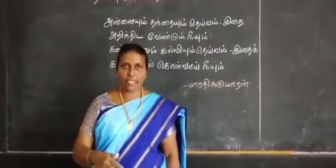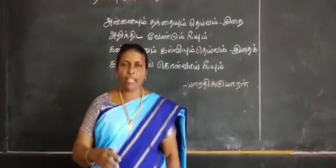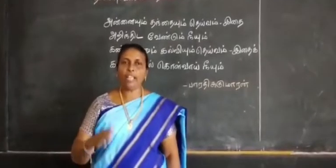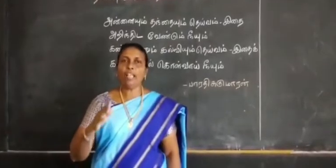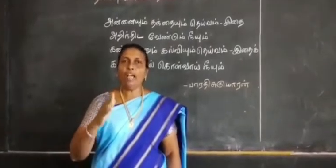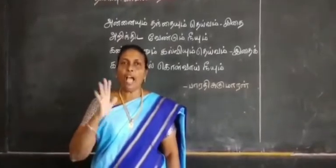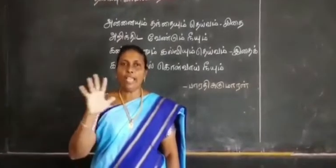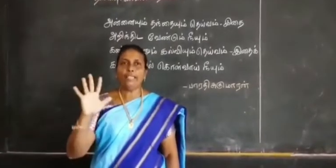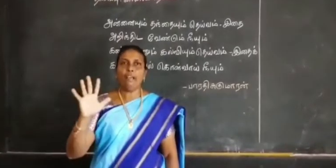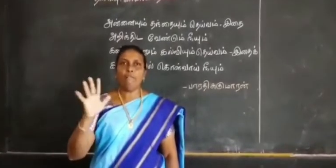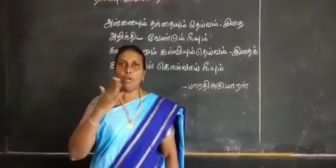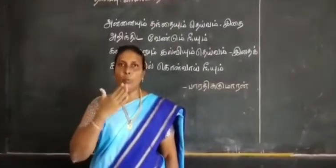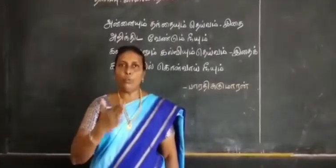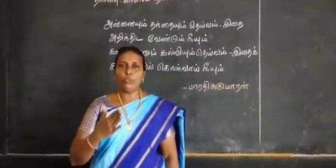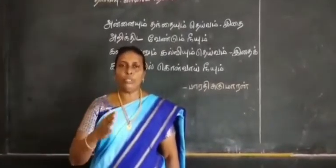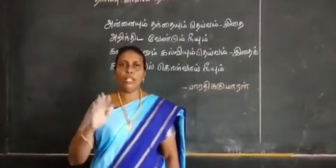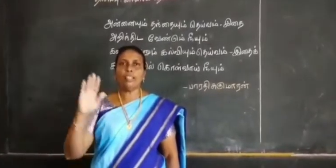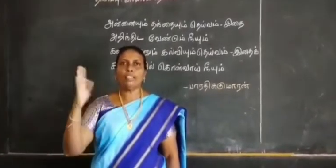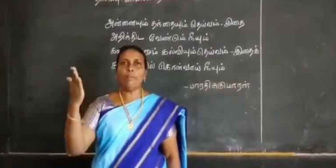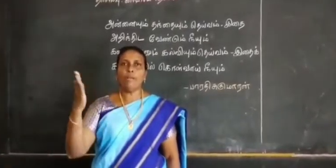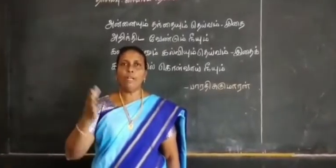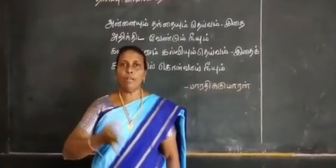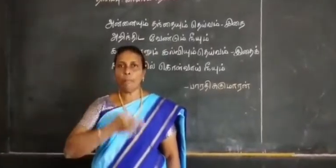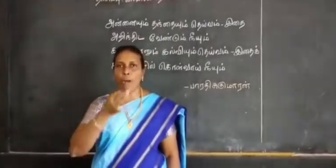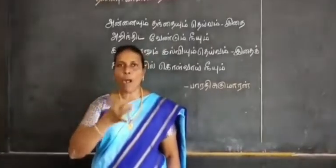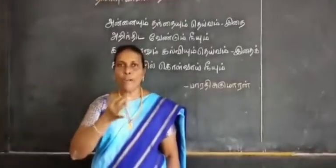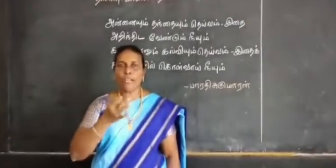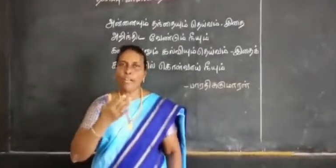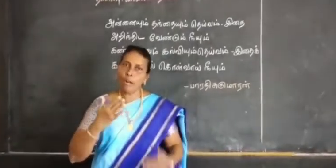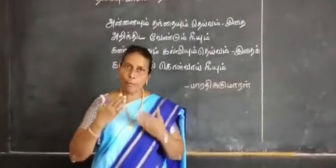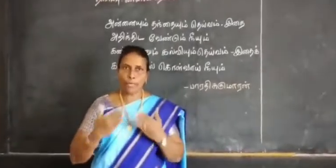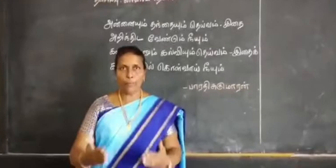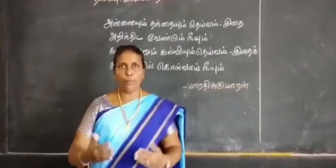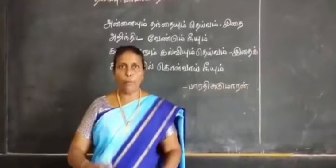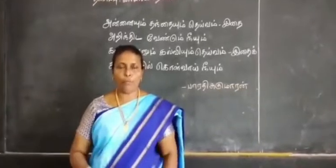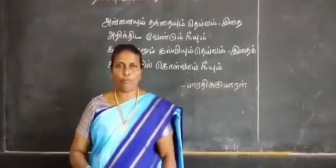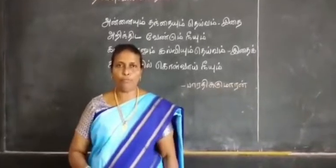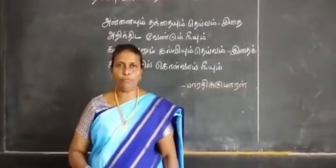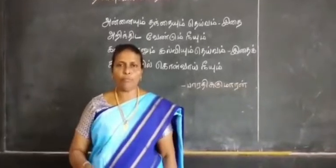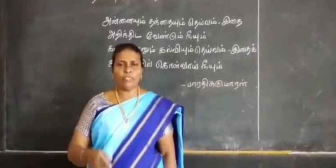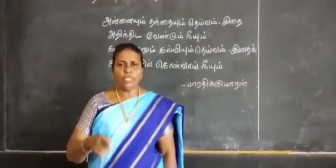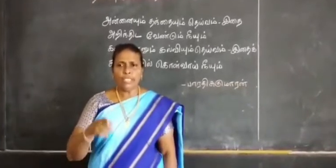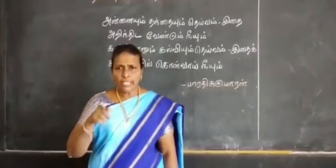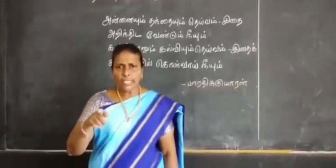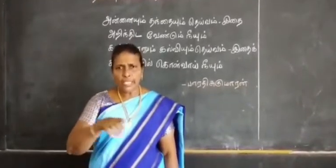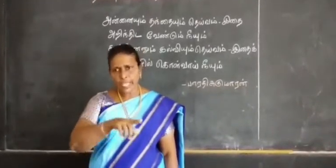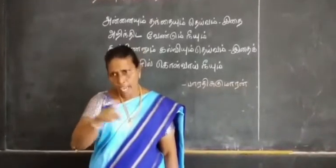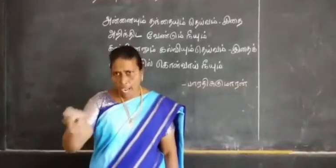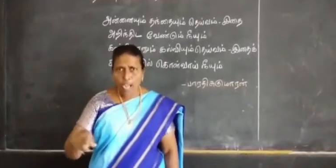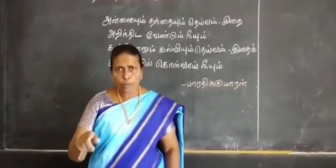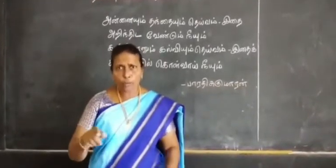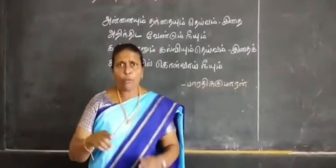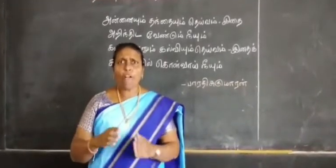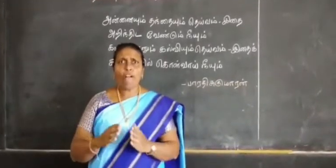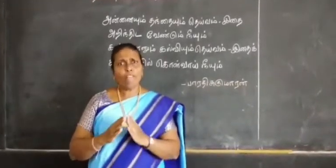இன்னைக்கு ஐந்தாம் வகுப்பு தமிழ் பாடல் படிப்போம். நீ எல்லாரும்